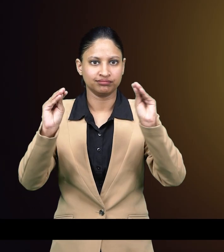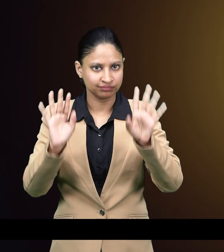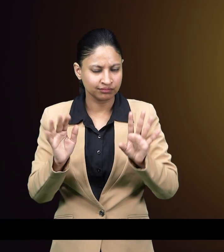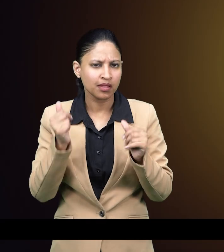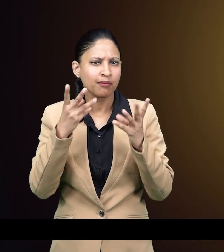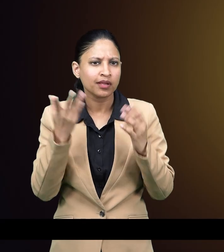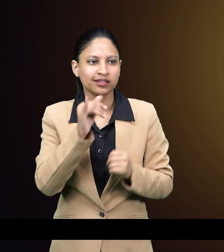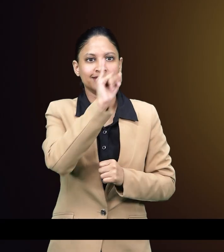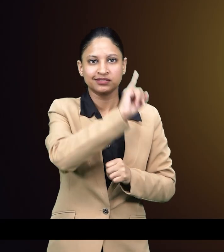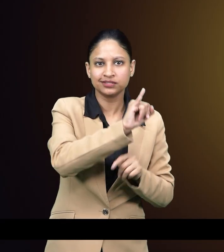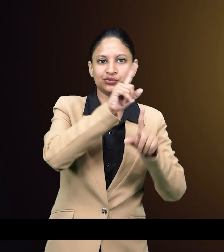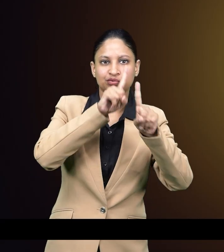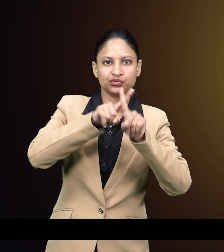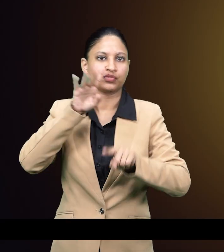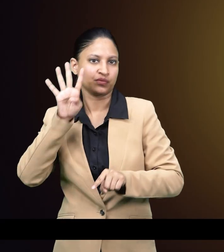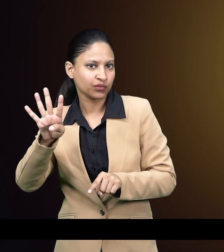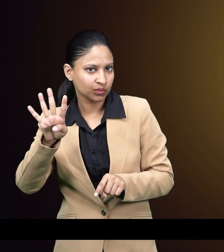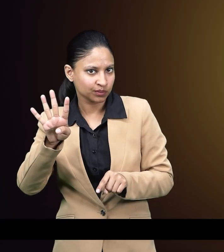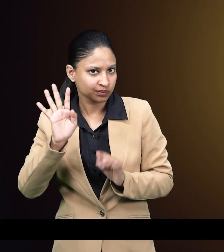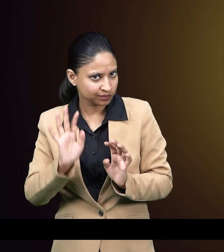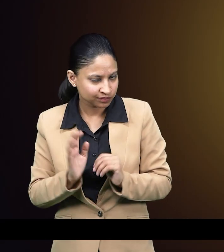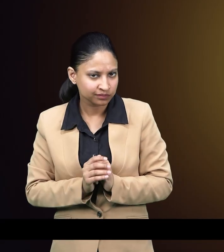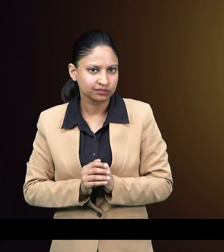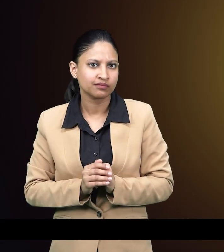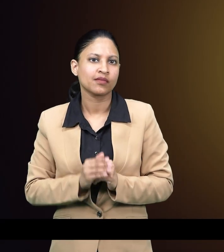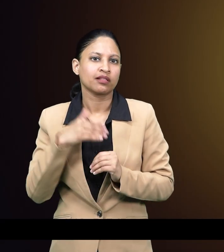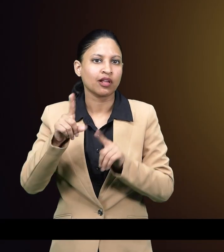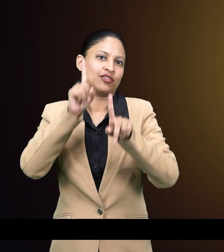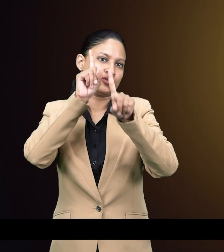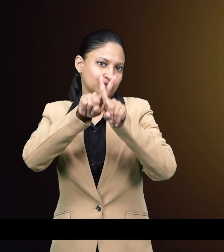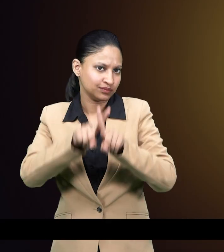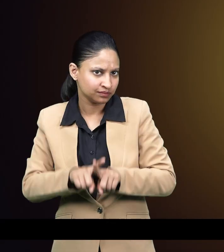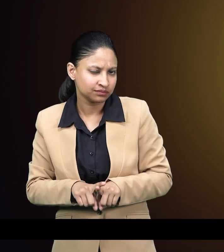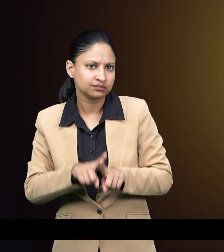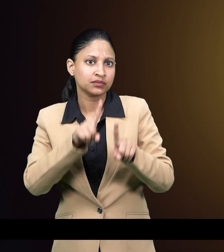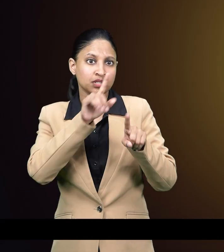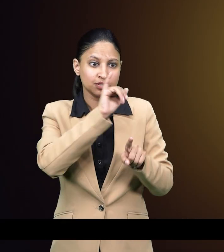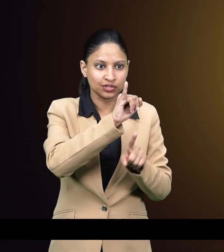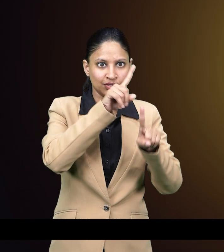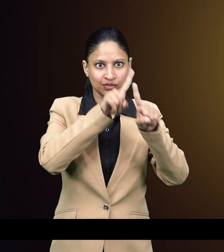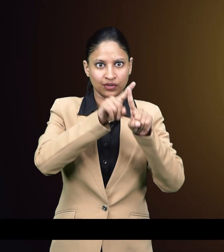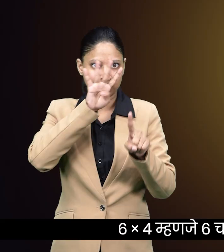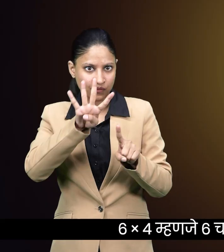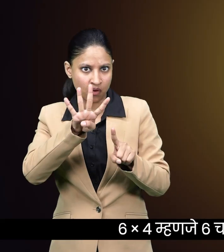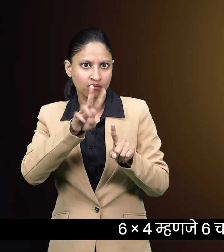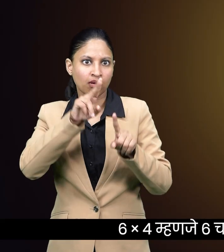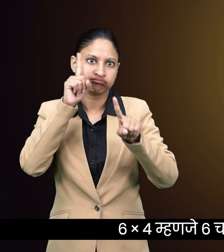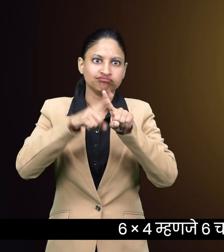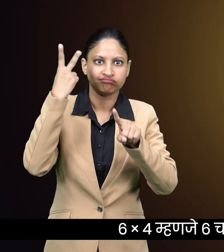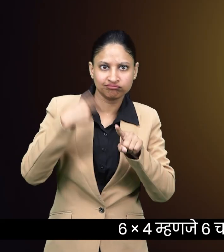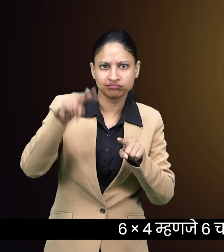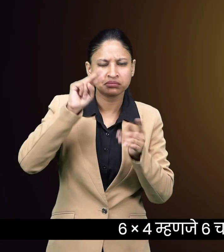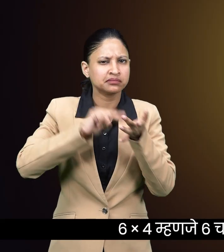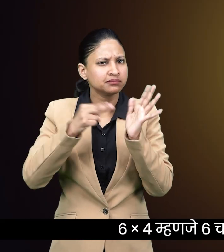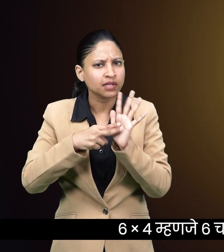ठेवा. क्षेत्रफळ बरोबर 6 गुणिले 4. गुणाकार करा. 6 गुणिले